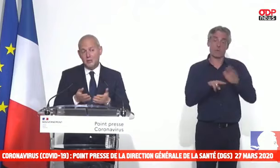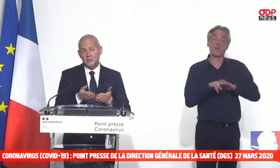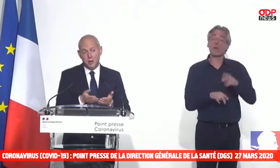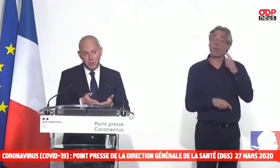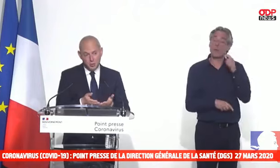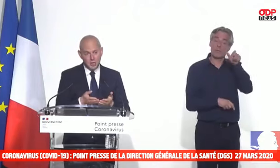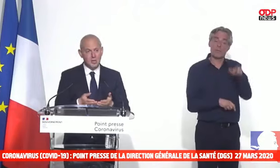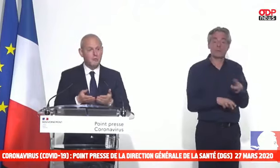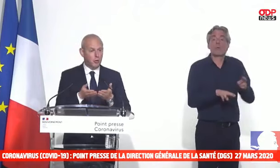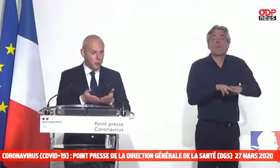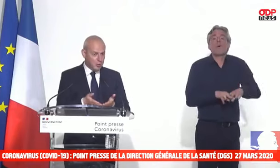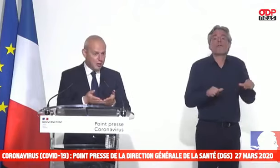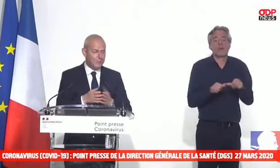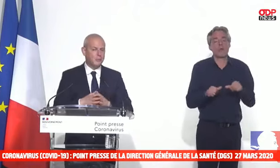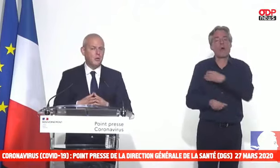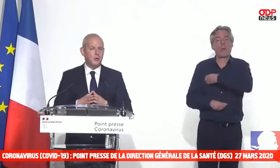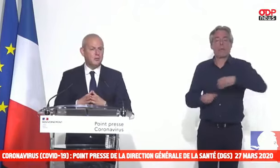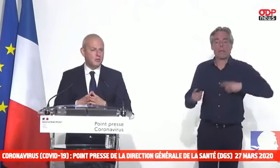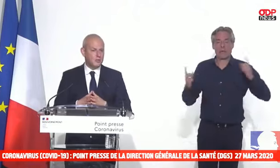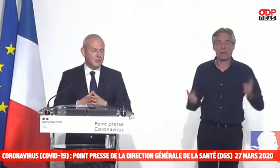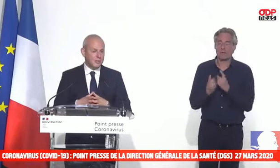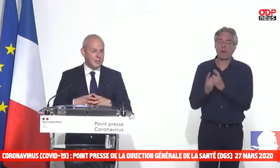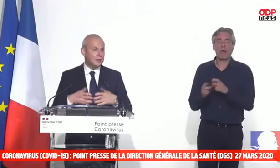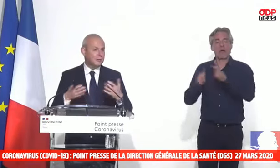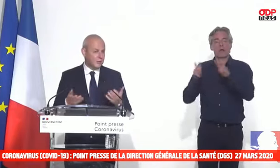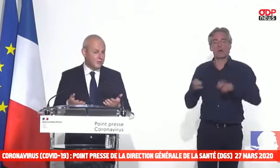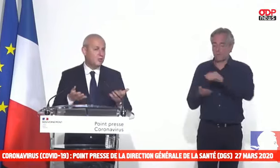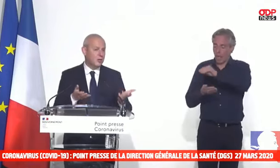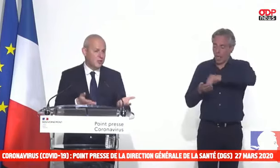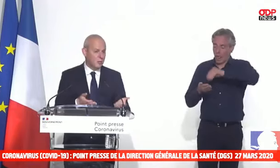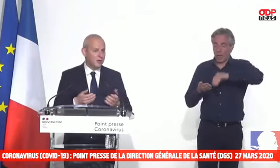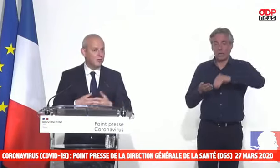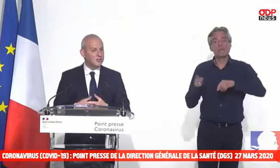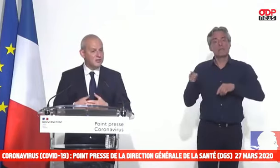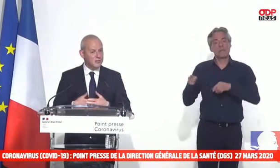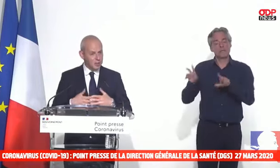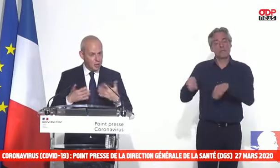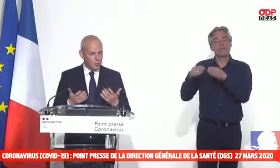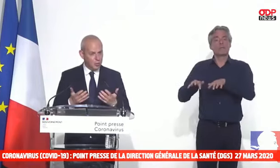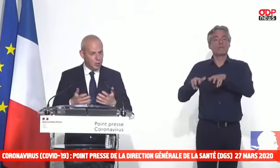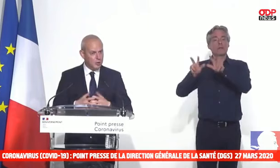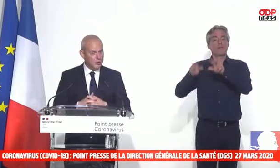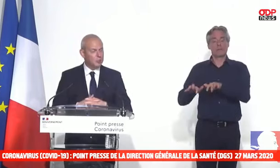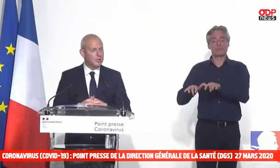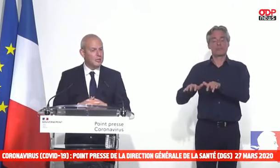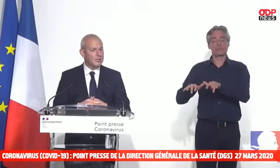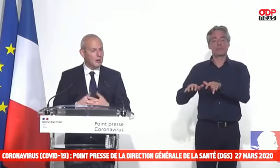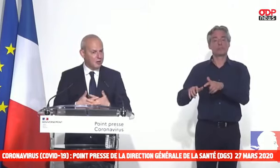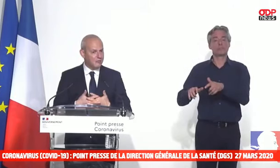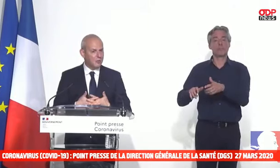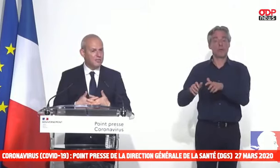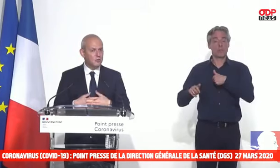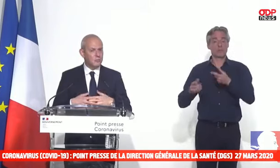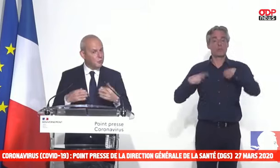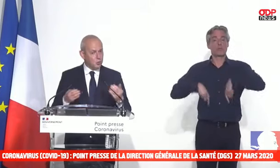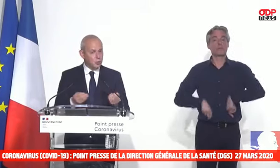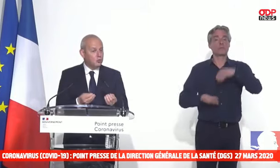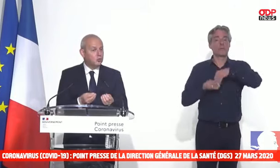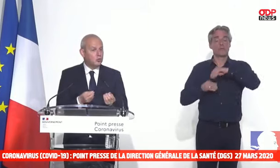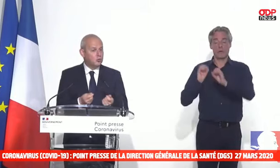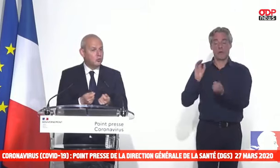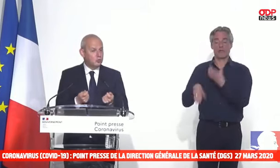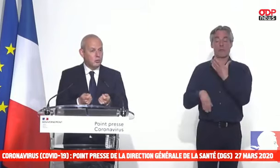décès, il faut aller en mairie, il faut remplir une fiche de décès. Cette fiche doit évidemment être saisie pour que les autorités en aient l'information.